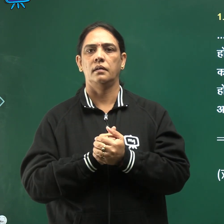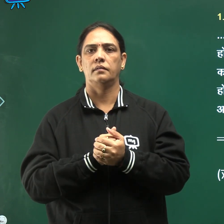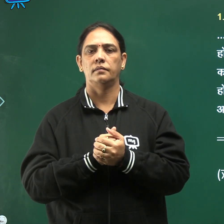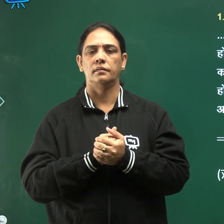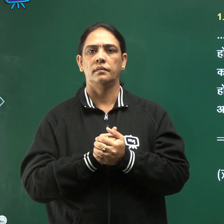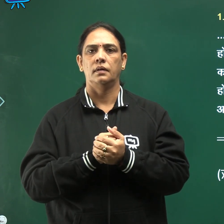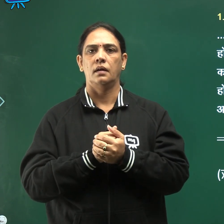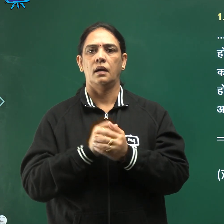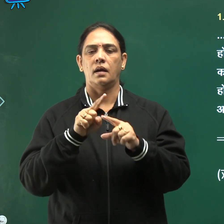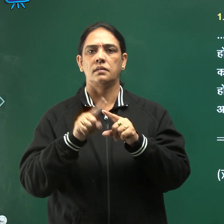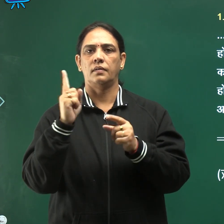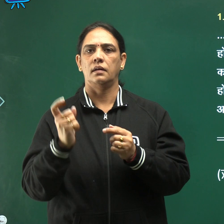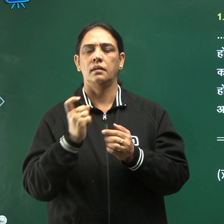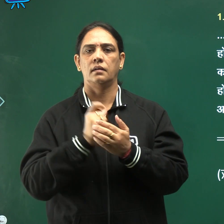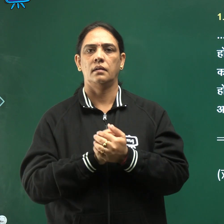x1,